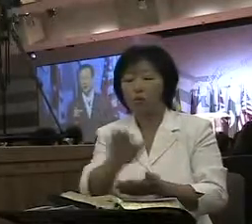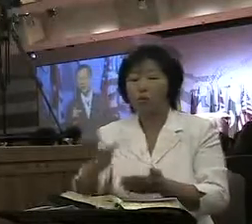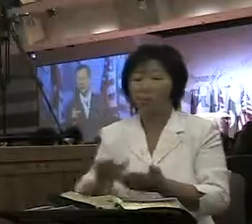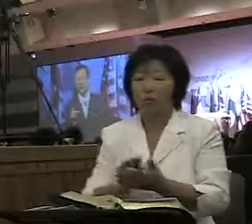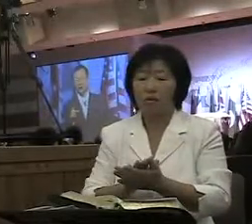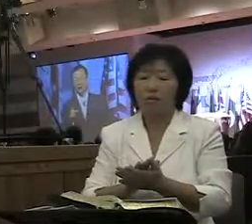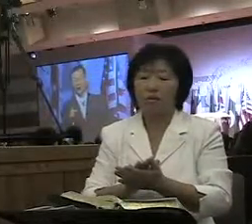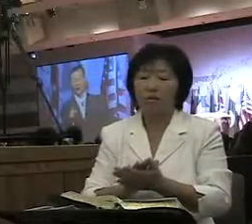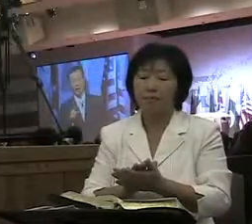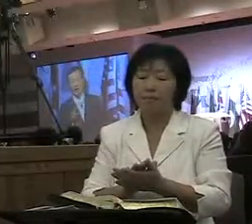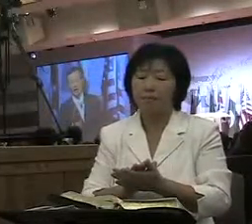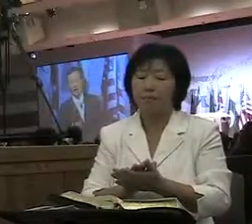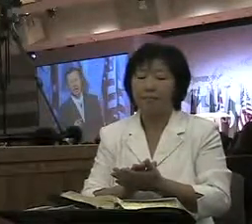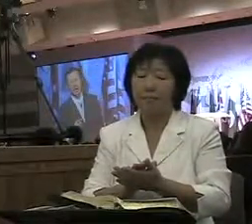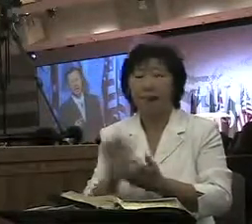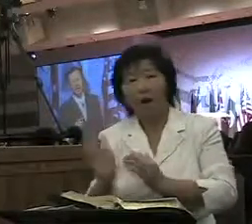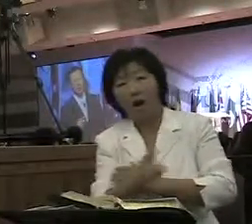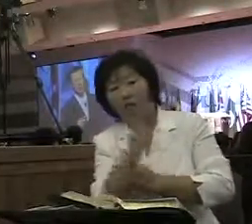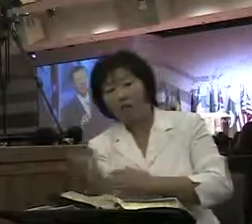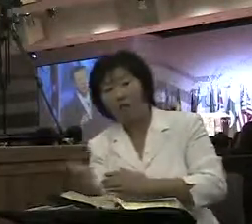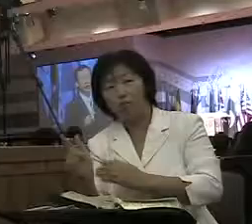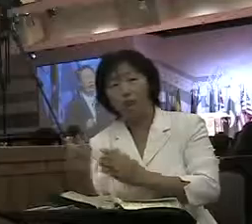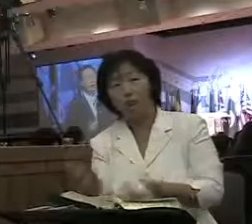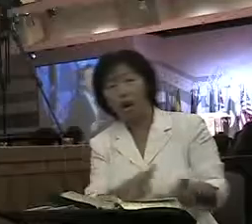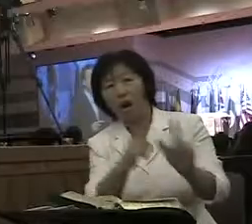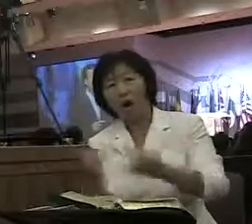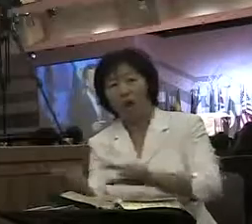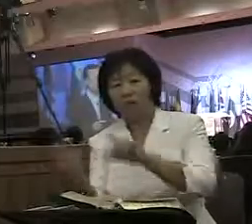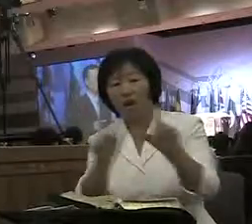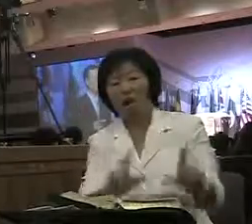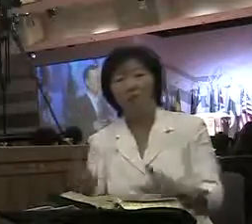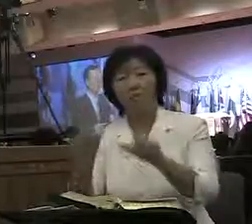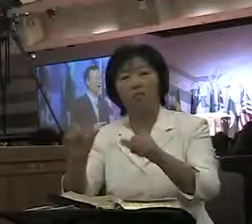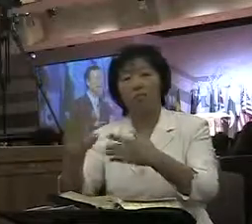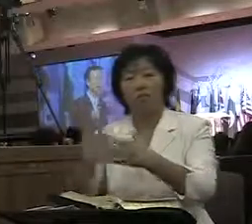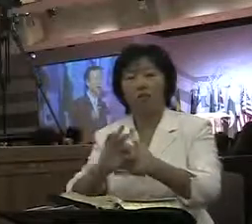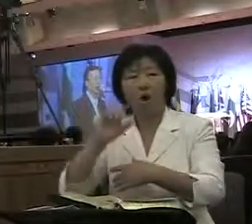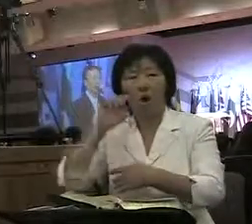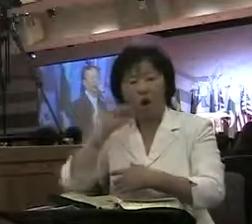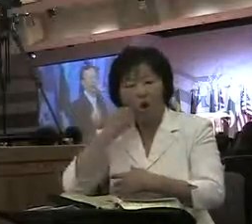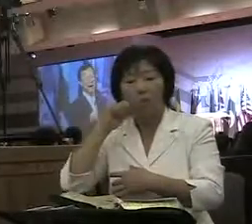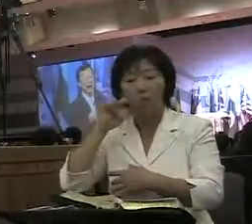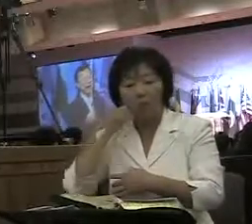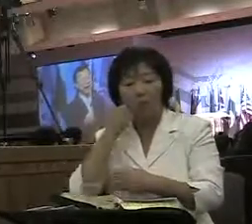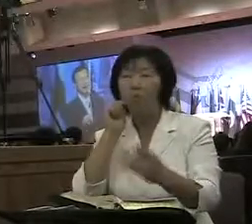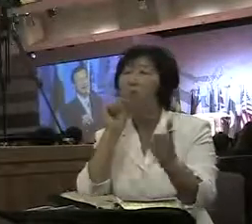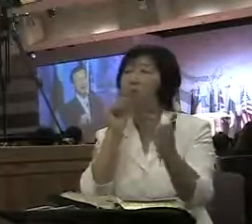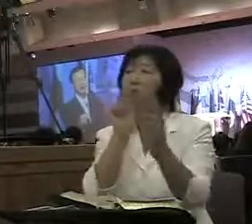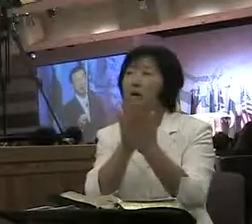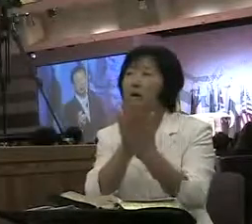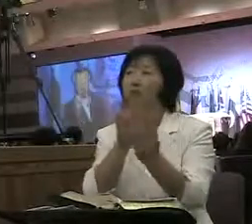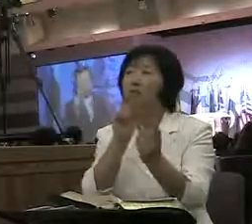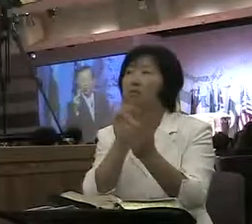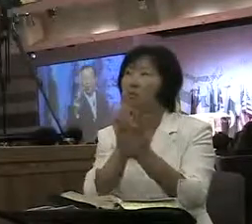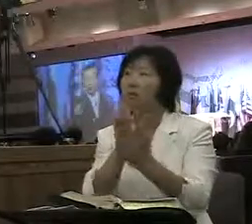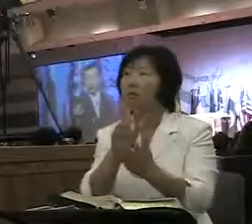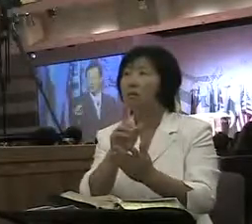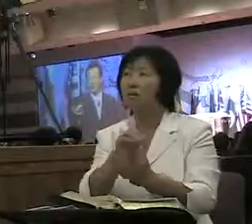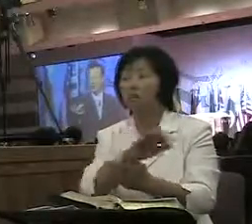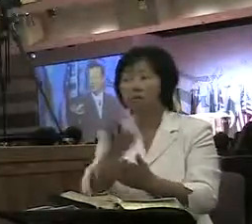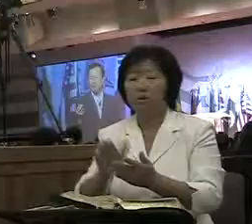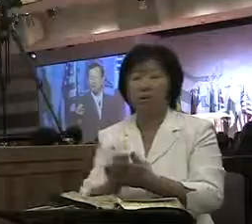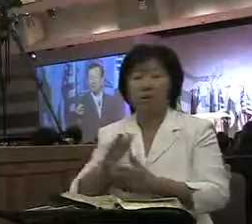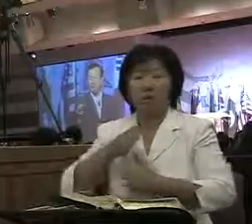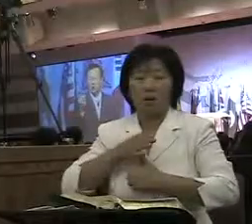우리 하루하루 살면서 어려움, 우리에게 닥치는 어려움이나 아픔을 우리는 극복하며